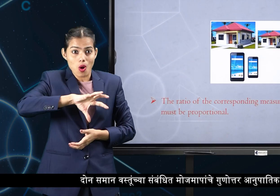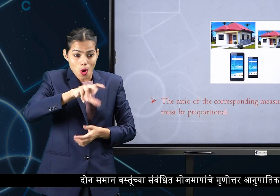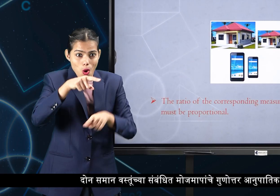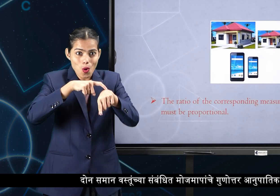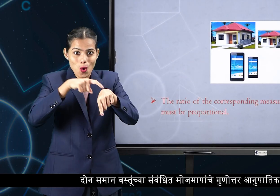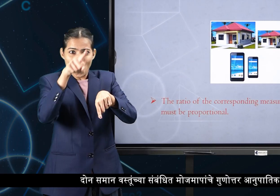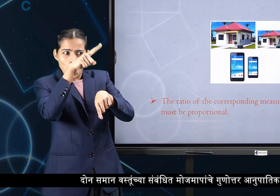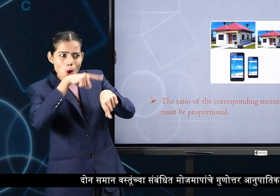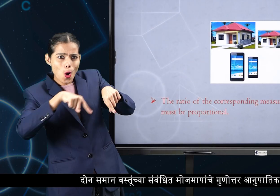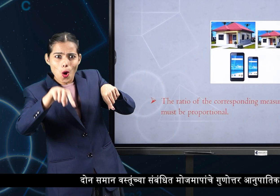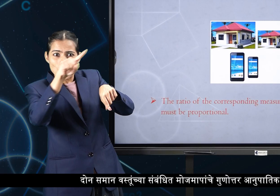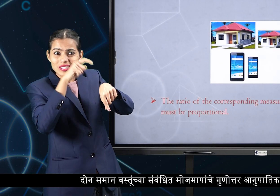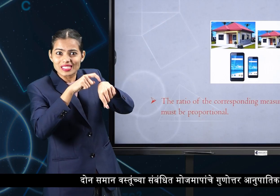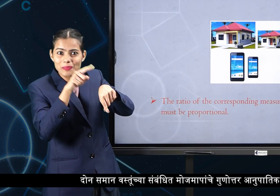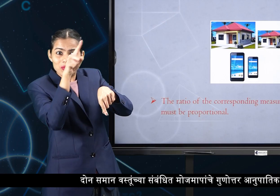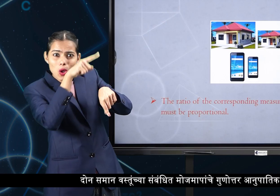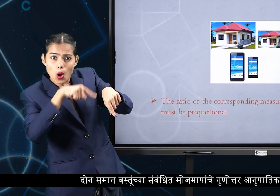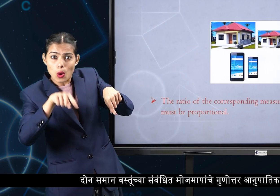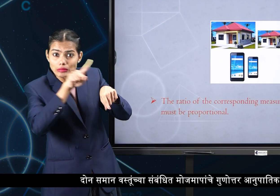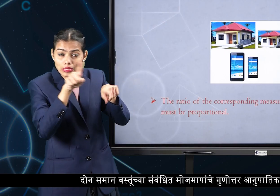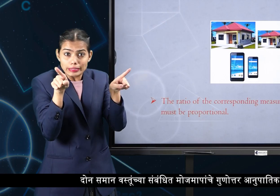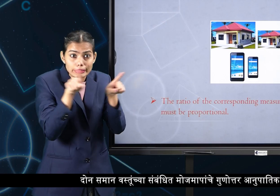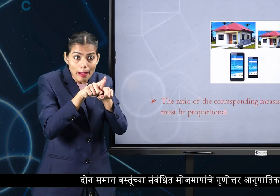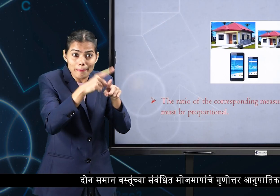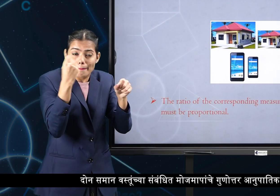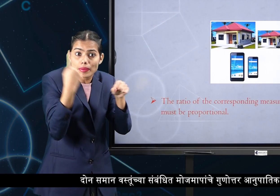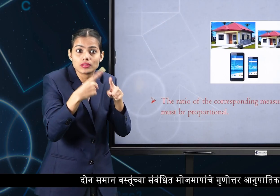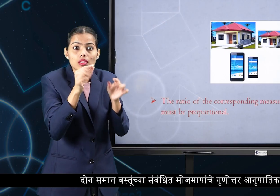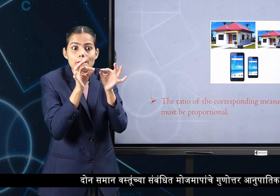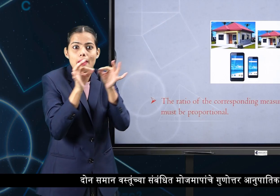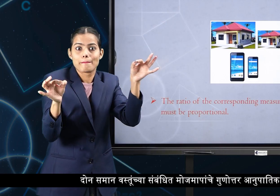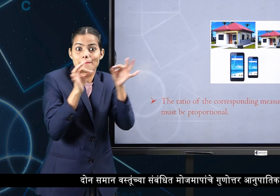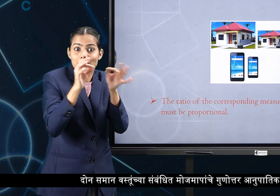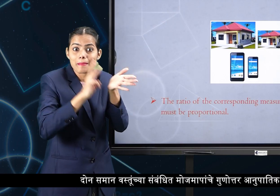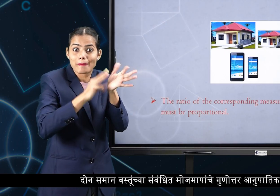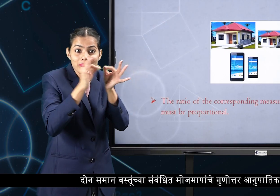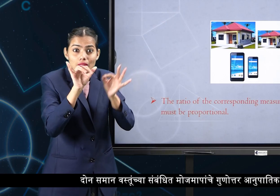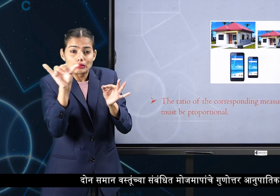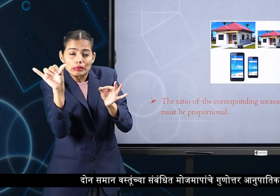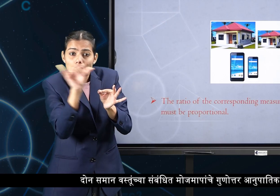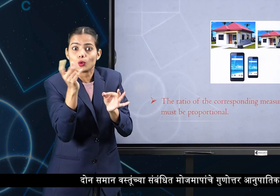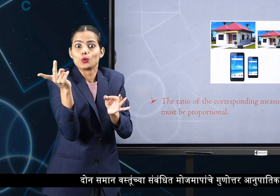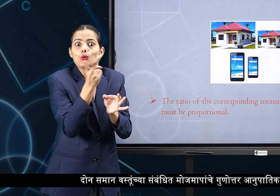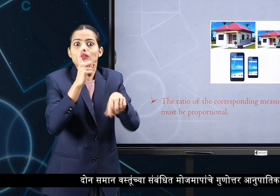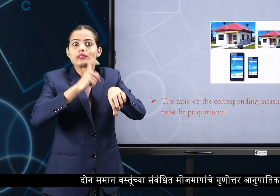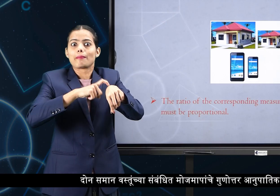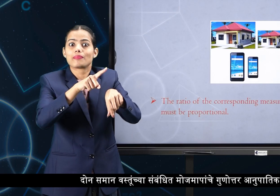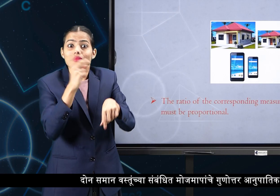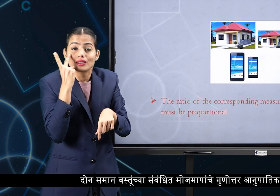दोन समान वस्तूंच्या संबंधित मोजमापांचे गुणोत्तर आनुपातिक असणे आवश्यक आहे.